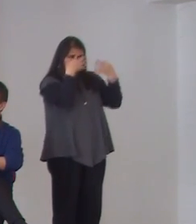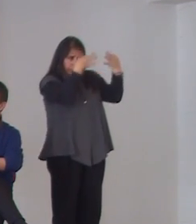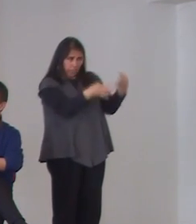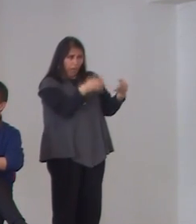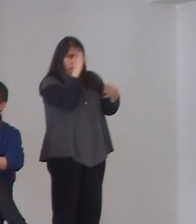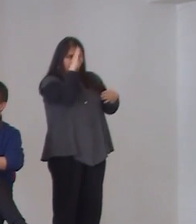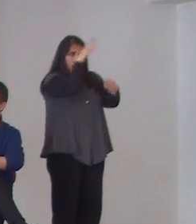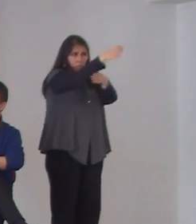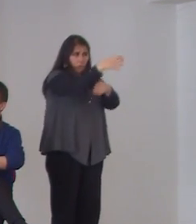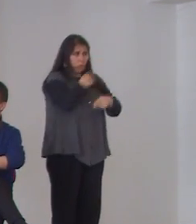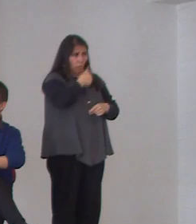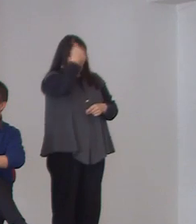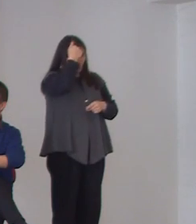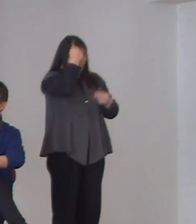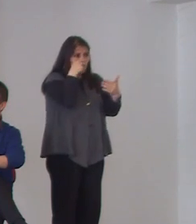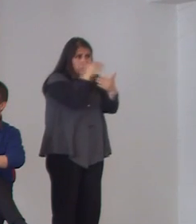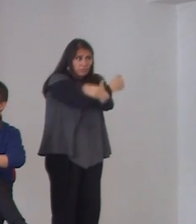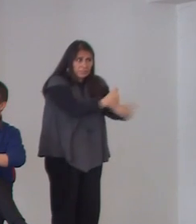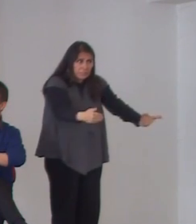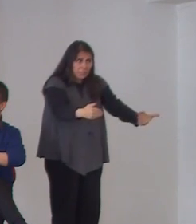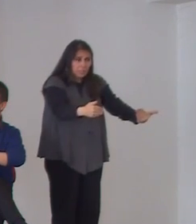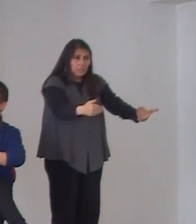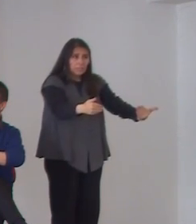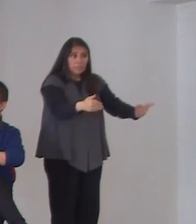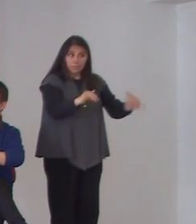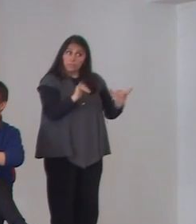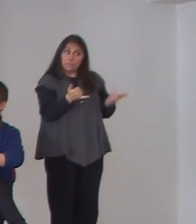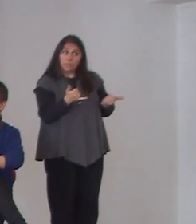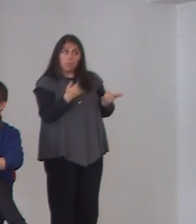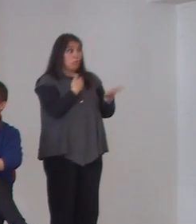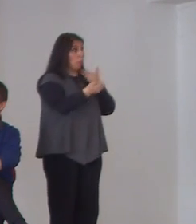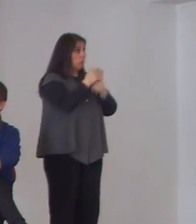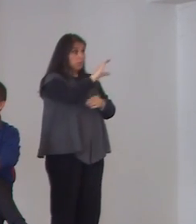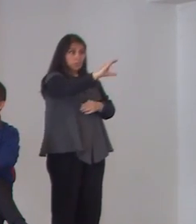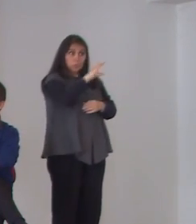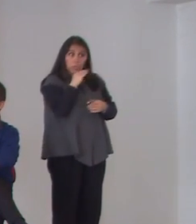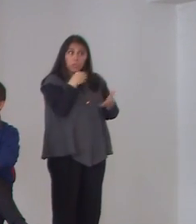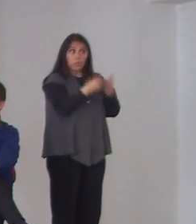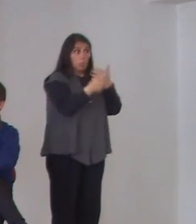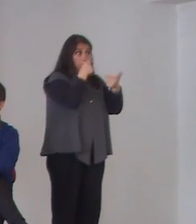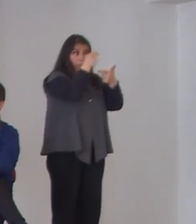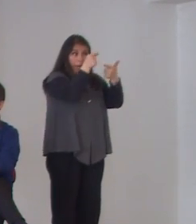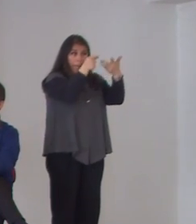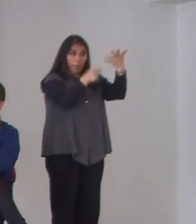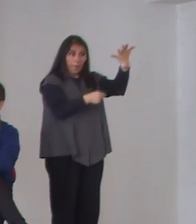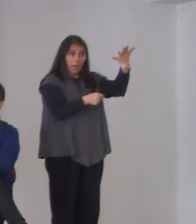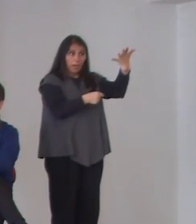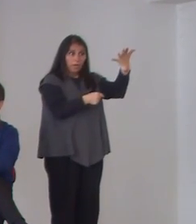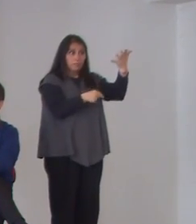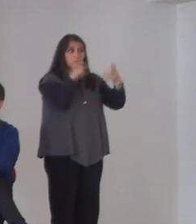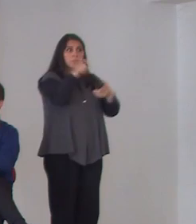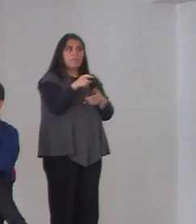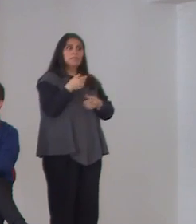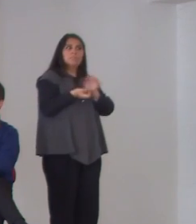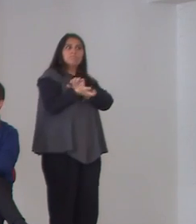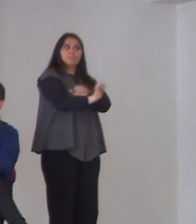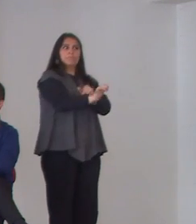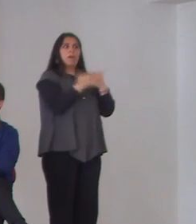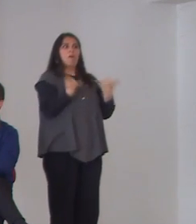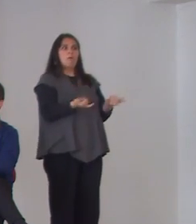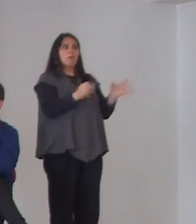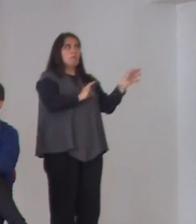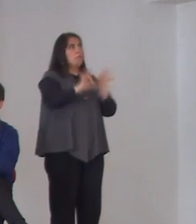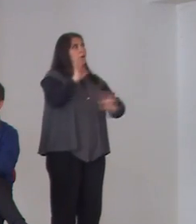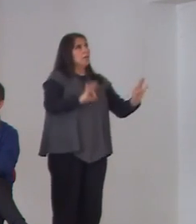ser docente de educación infantil? A pesar del sueldo, a pesar de muchas cosas, tienes que prepararte. Yo pienso que